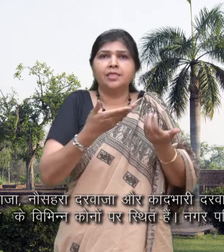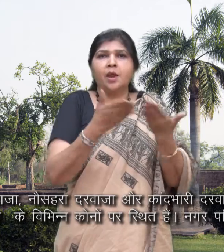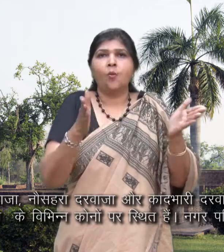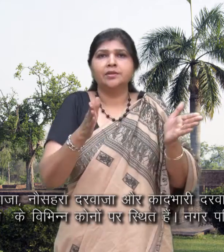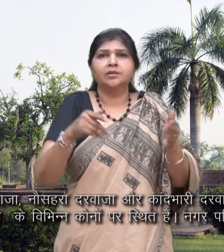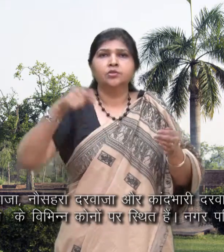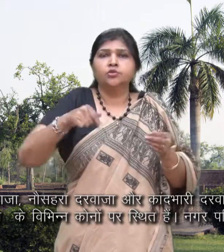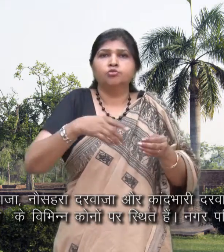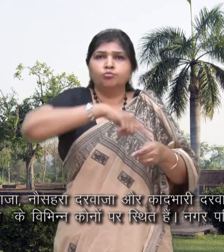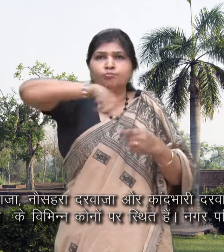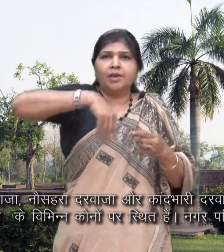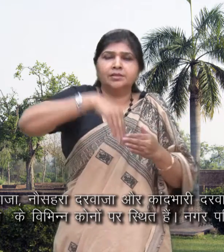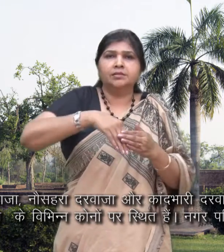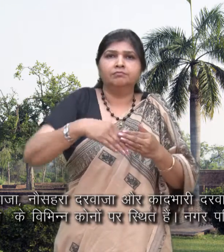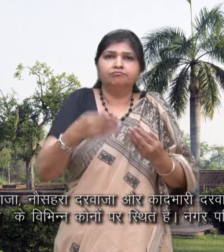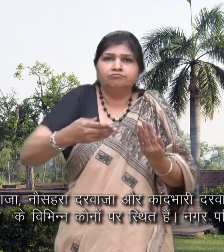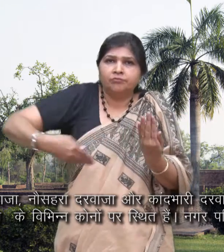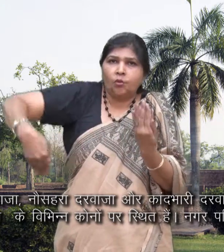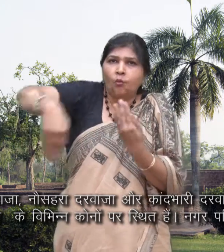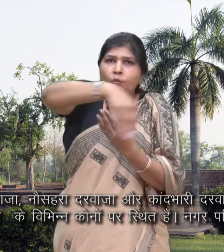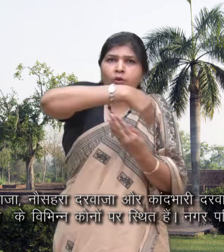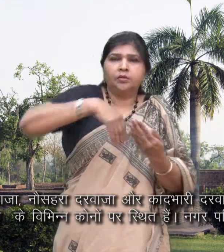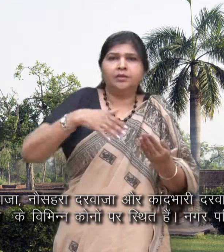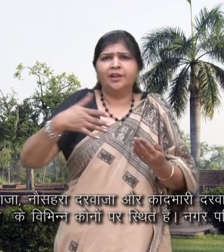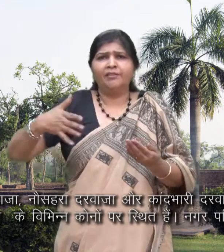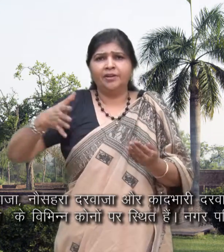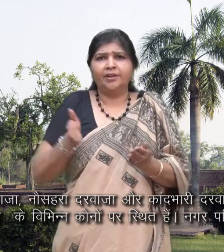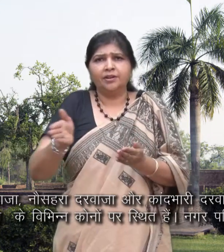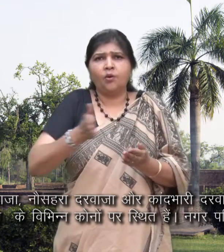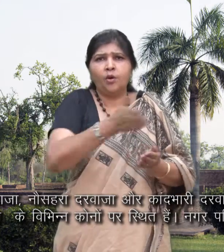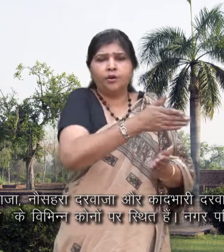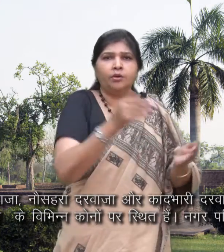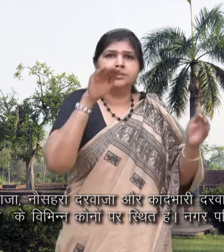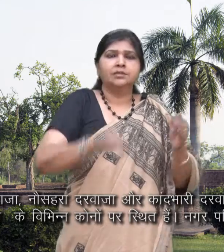जो नगर की चारदीवारी के विभिन्न कोनों पर स्थित हैं।